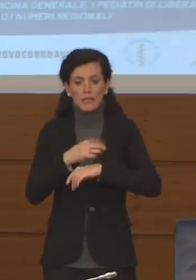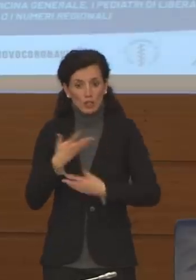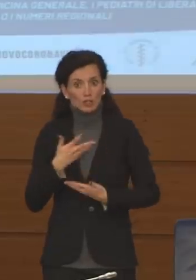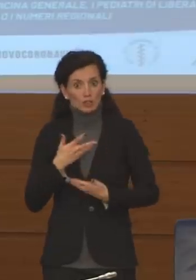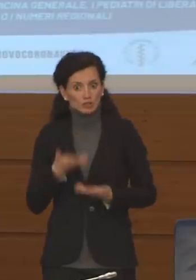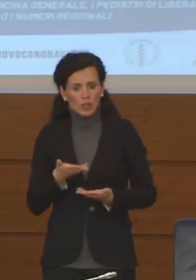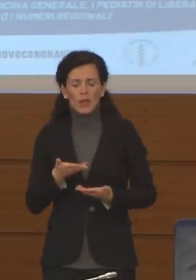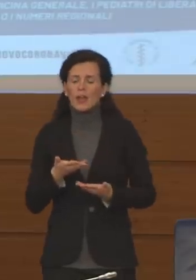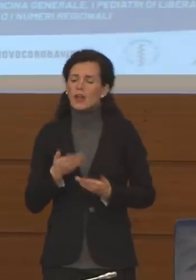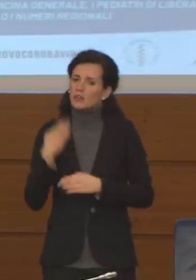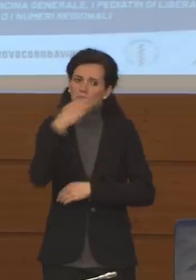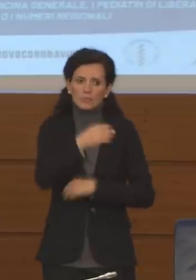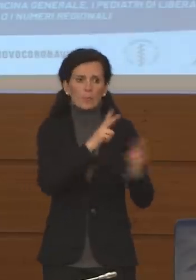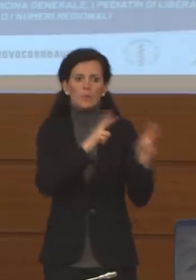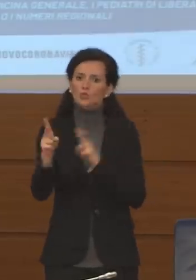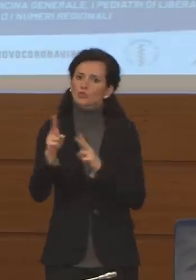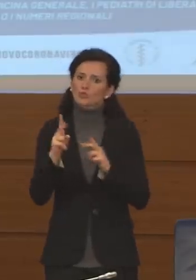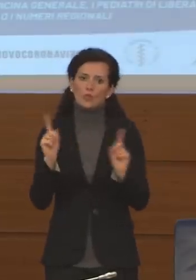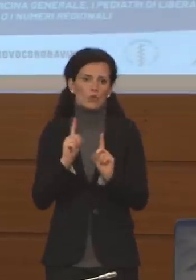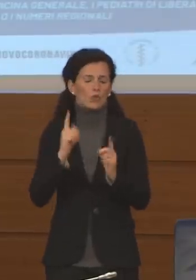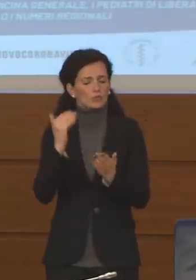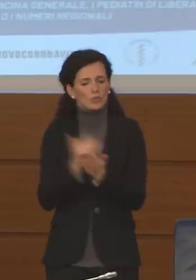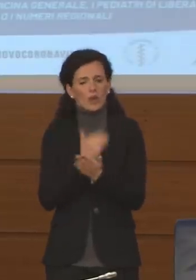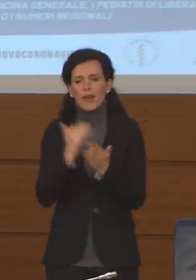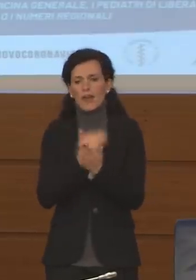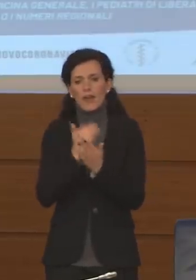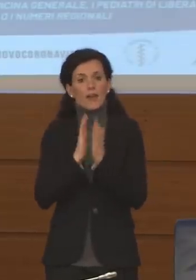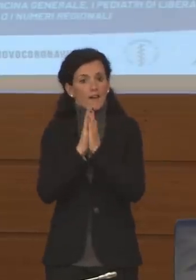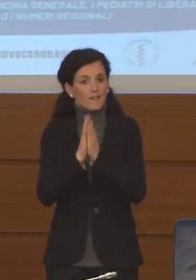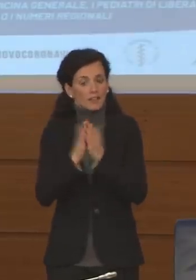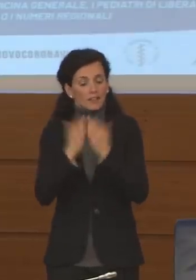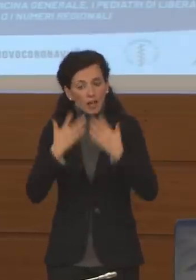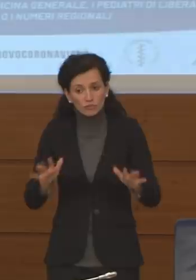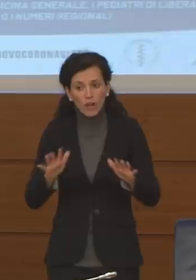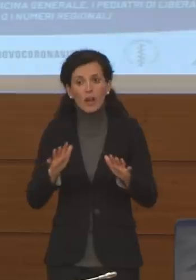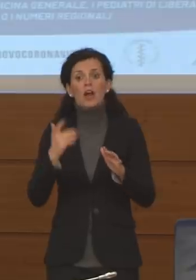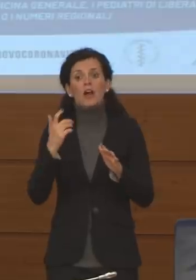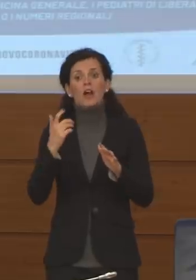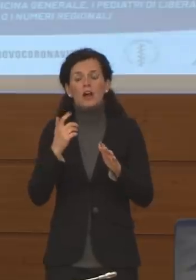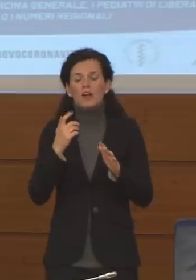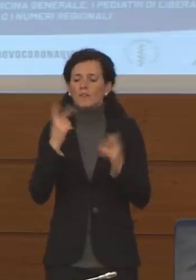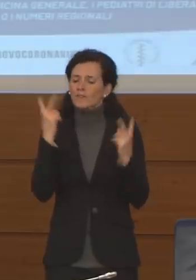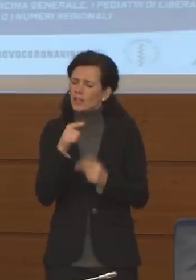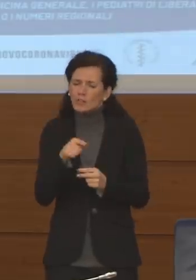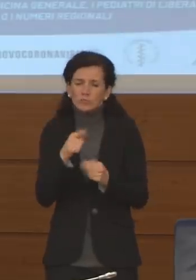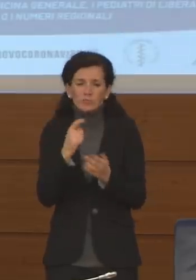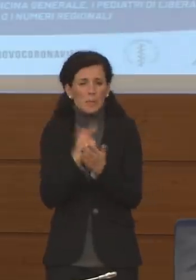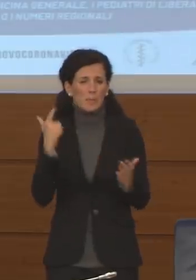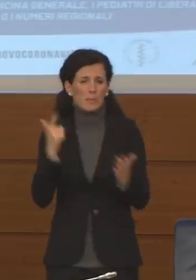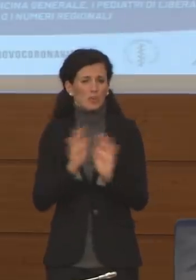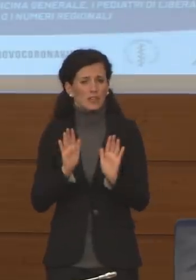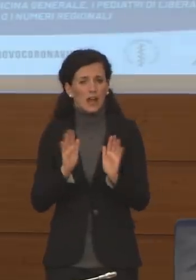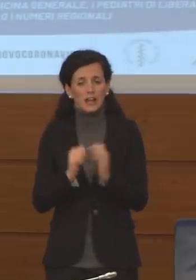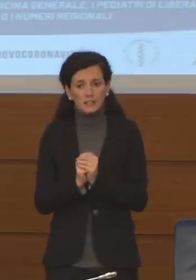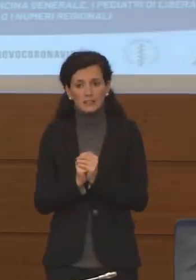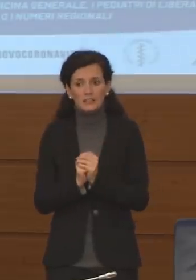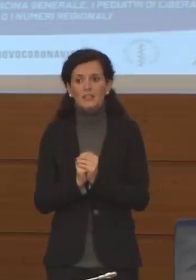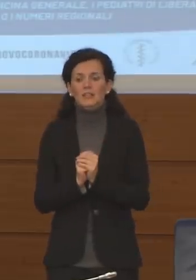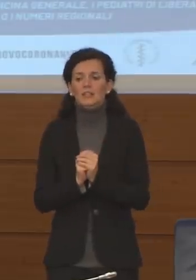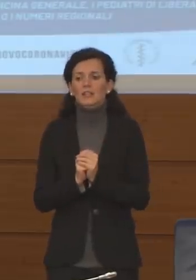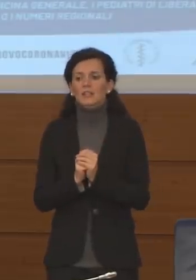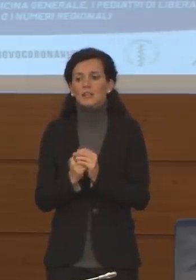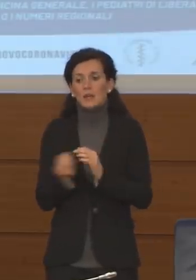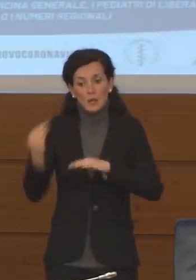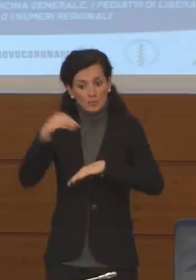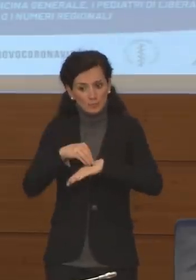fondamentale è fondamentale per la sicurezza di tutti coloro che vanno al pronto soccorso colgo l'occasione anche per ricordare